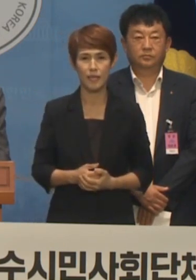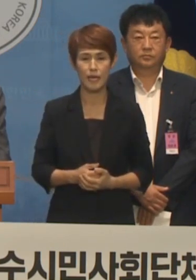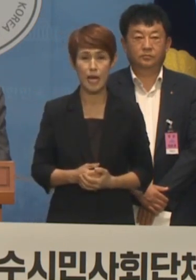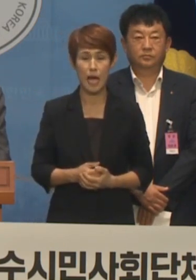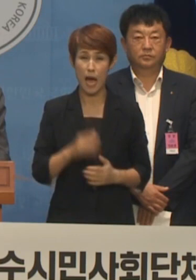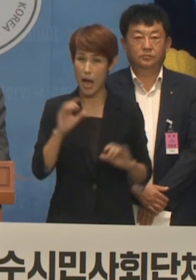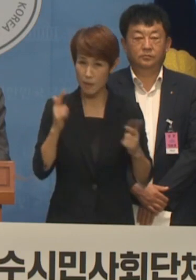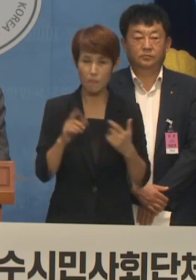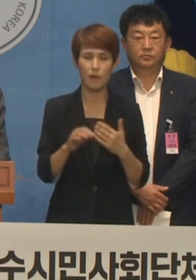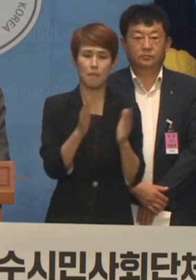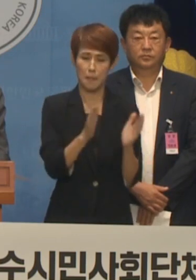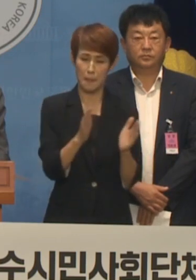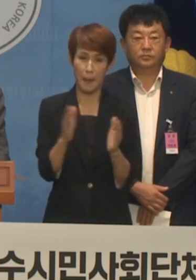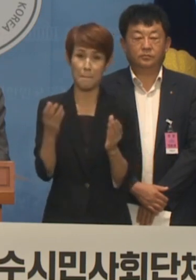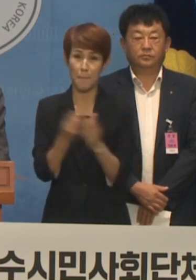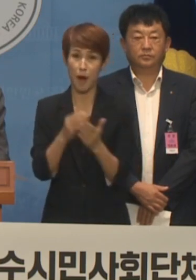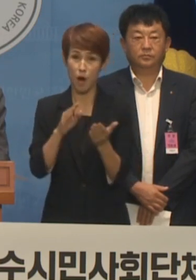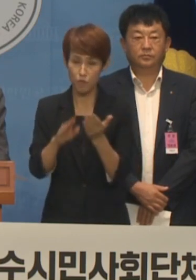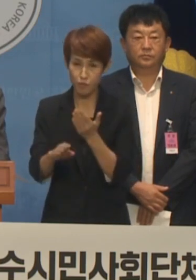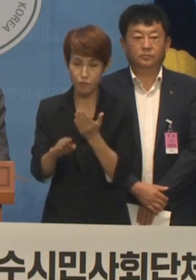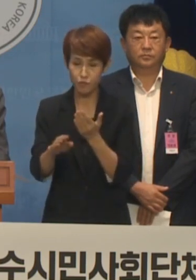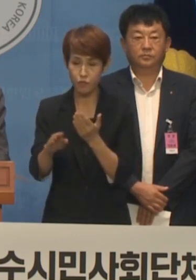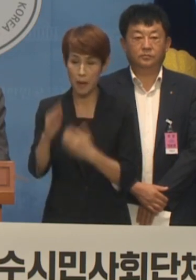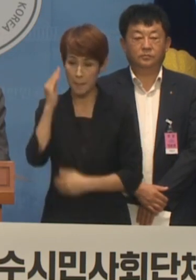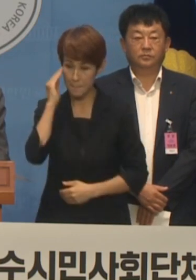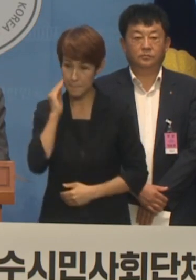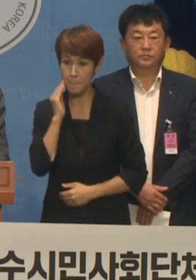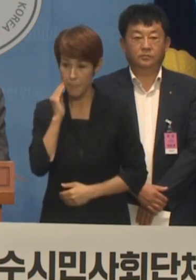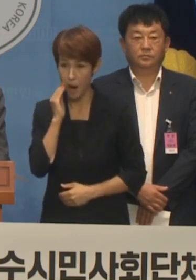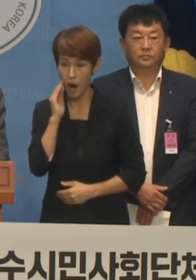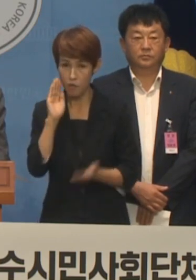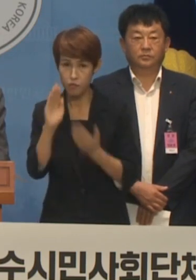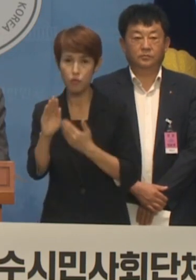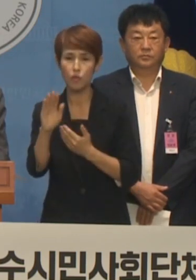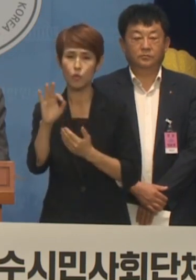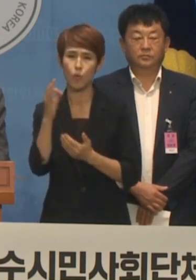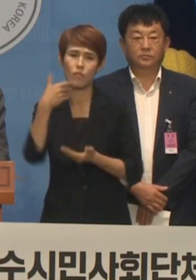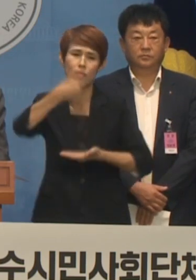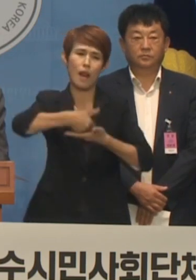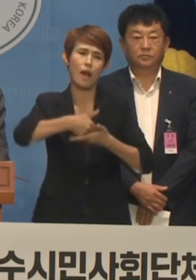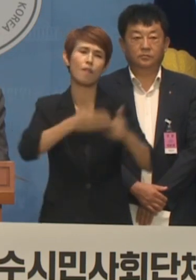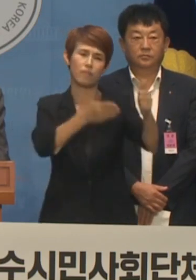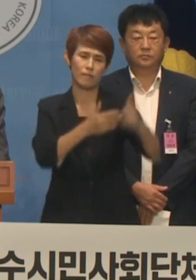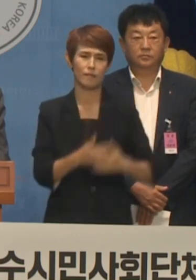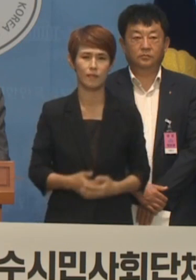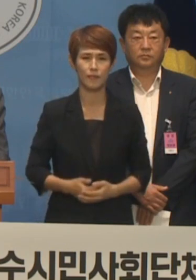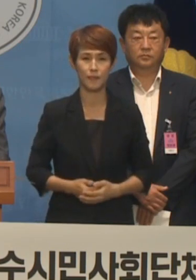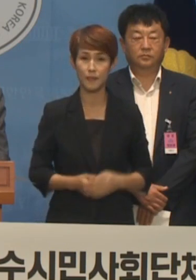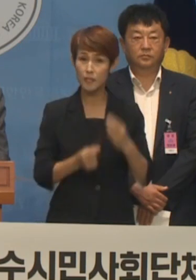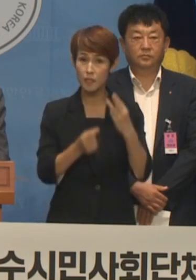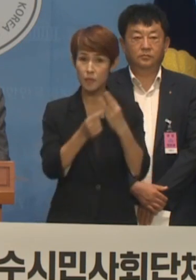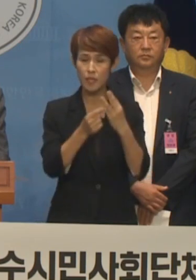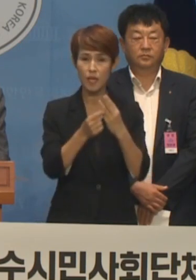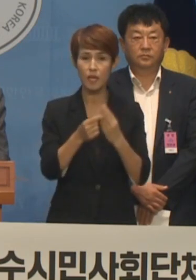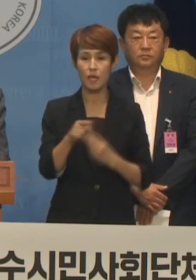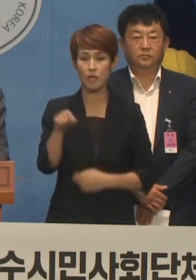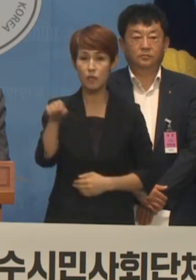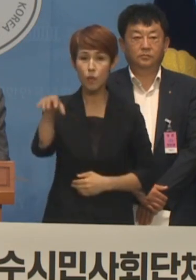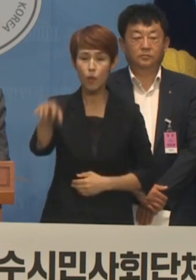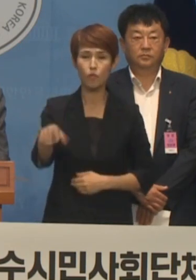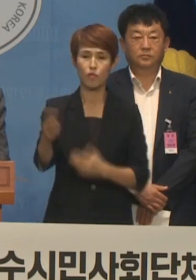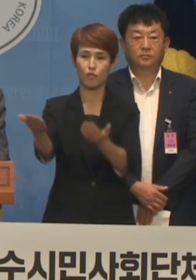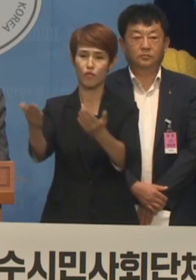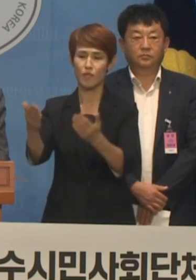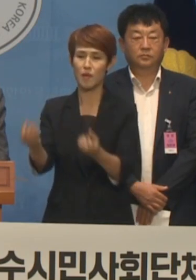후 박람회장의 흑자 전환이 된 이후에 상환을 할 수 있도록 해주십시오. 세 번째, 여수 박람회의 원래